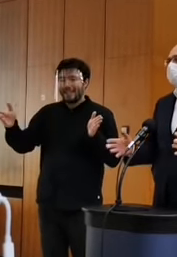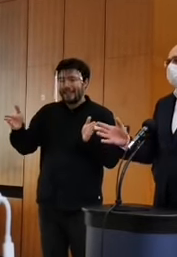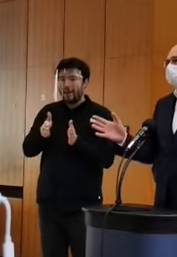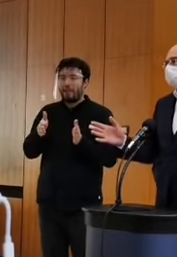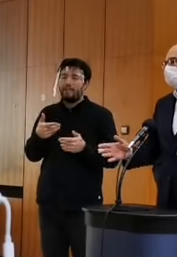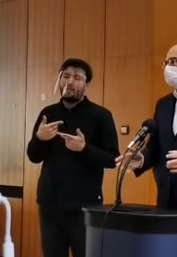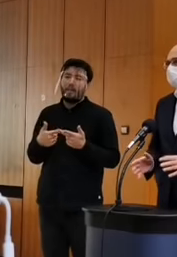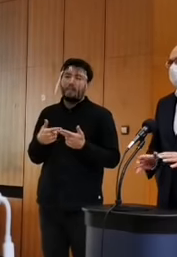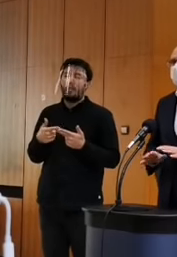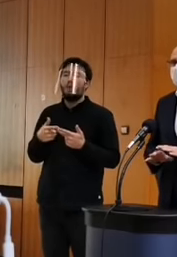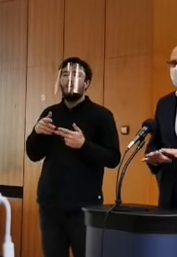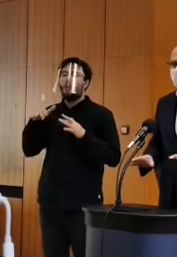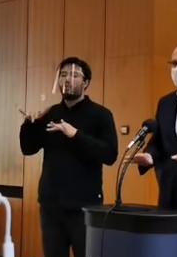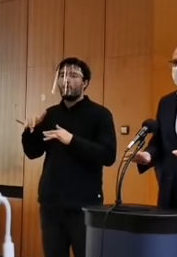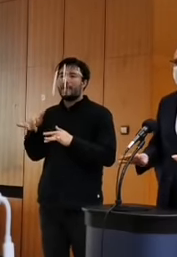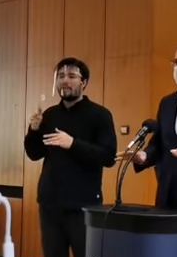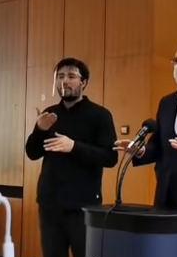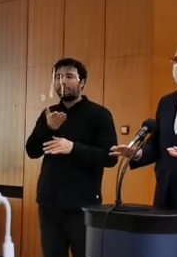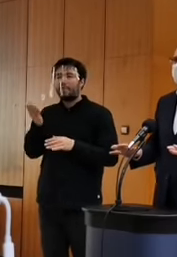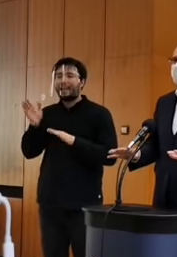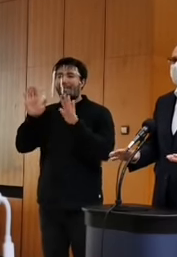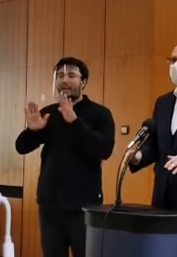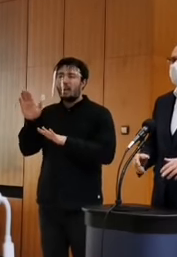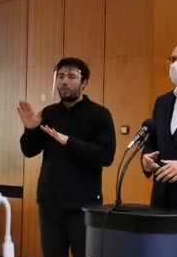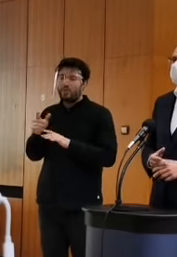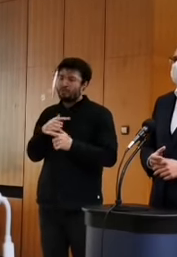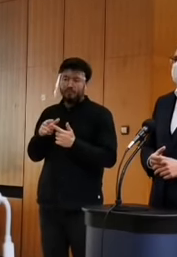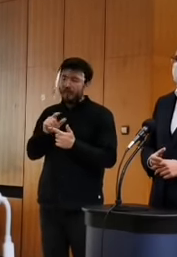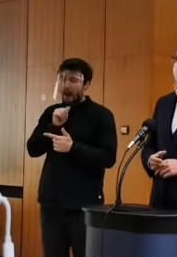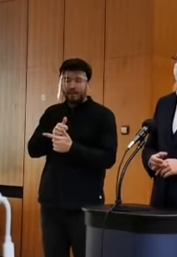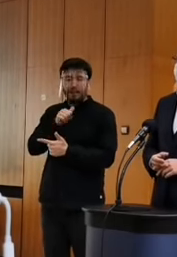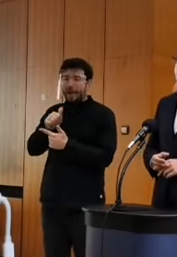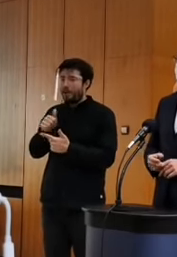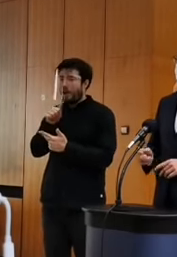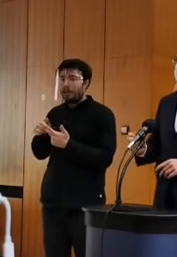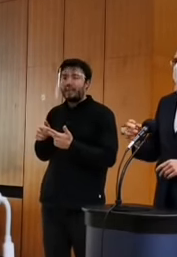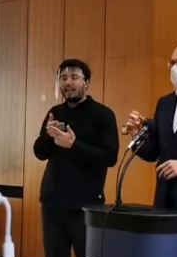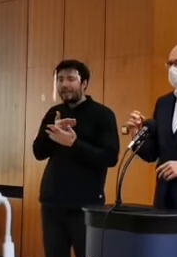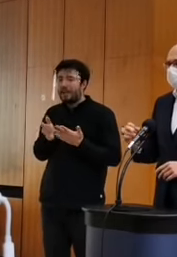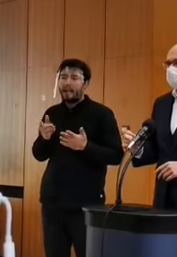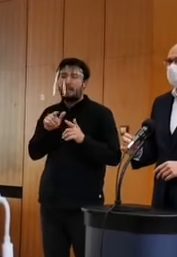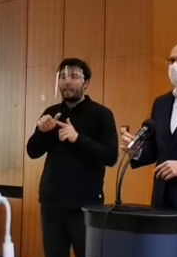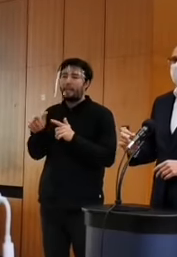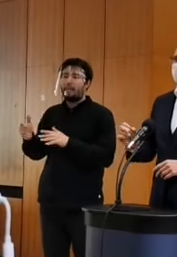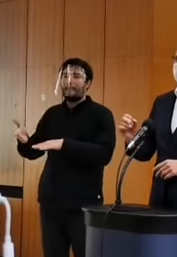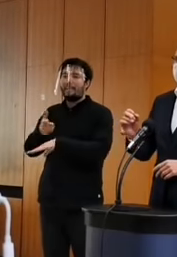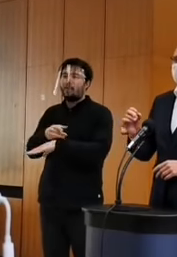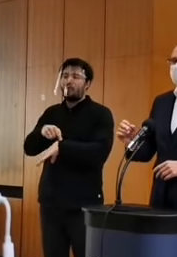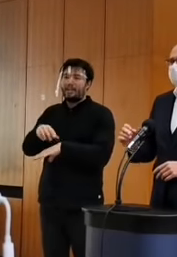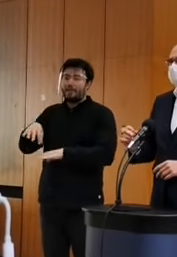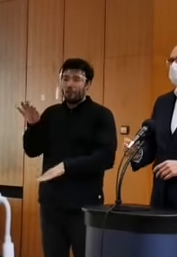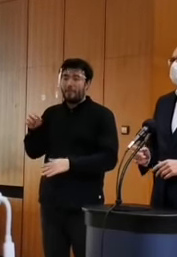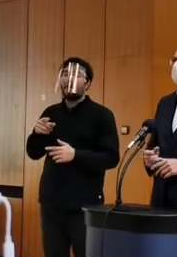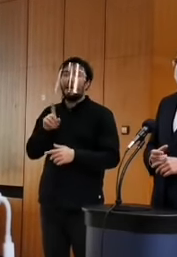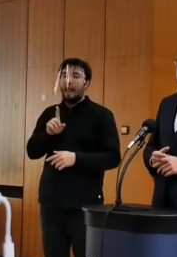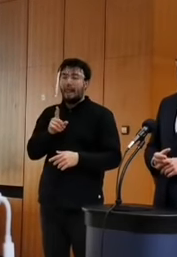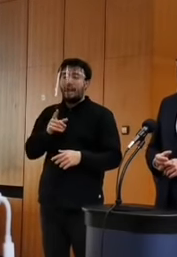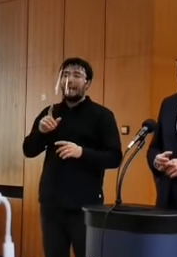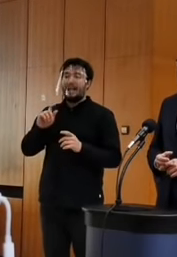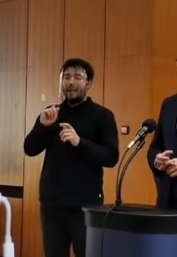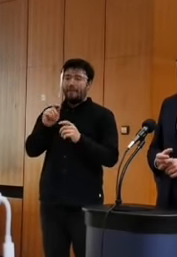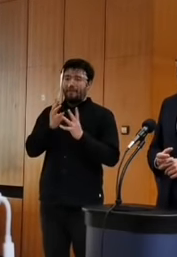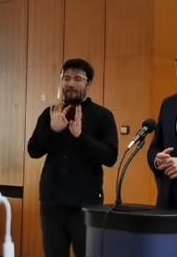referende, alebo ak by boli iné kroky, nejakým spôsobom nepodporíme predčasné voľby. Ale podporíme rekonštrukciu